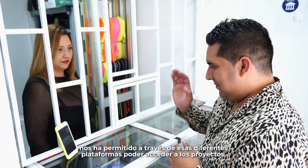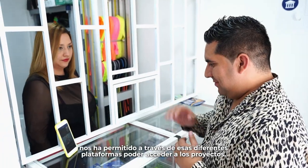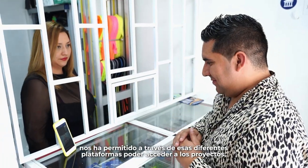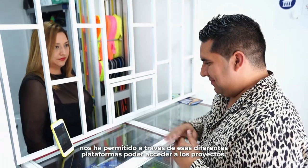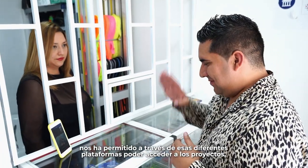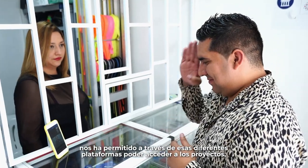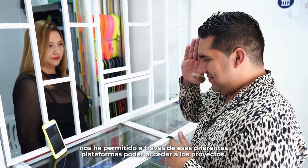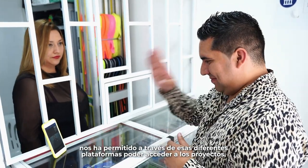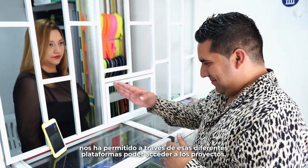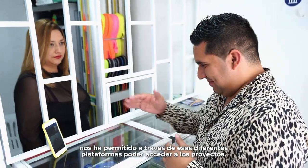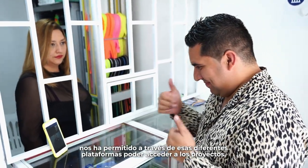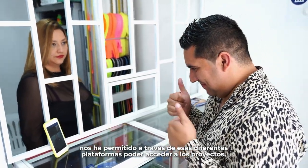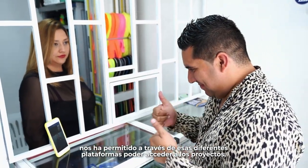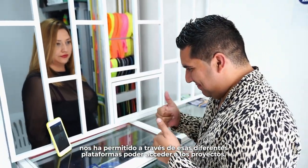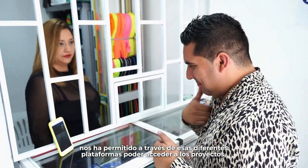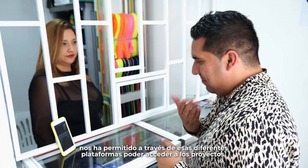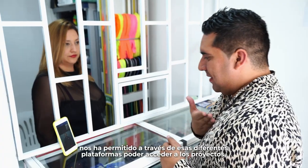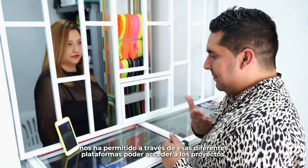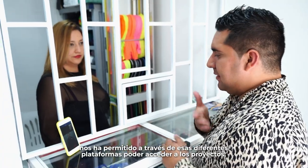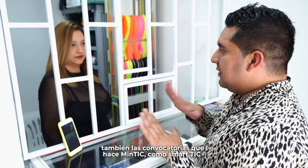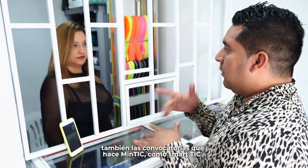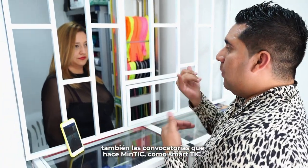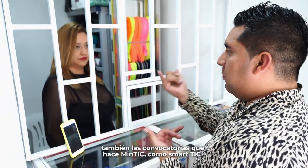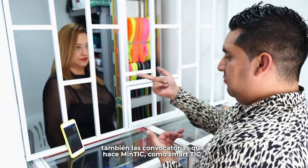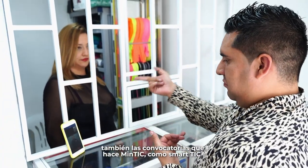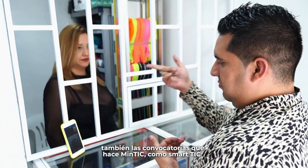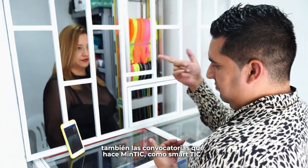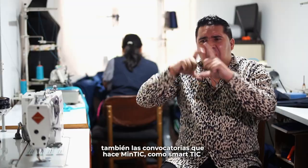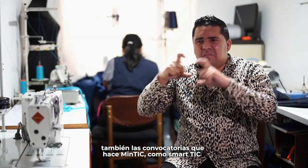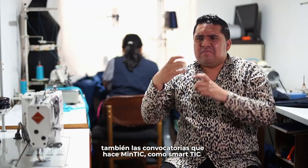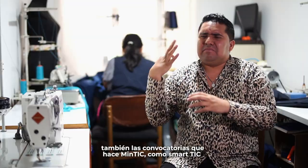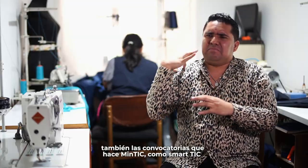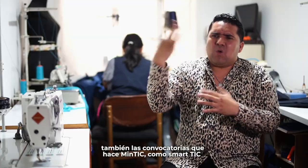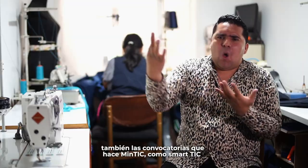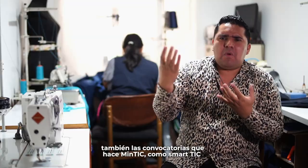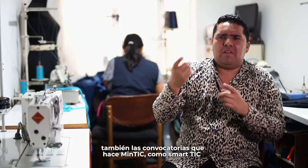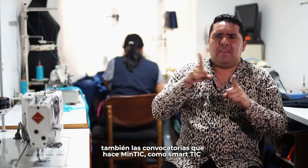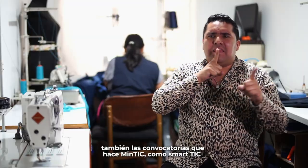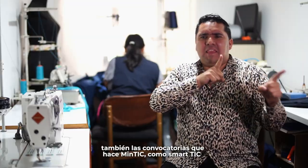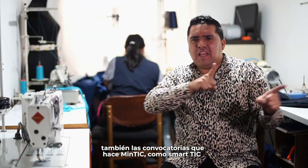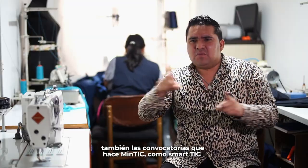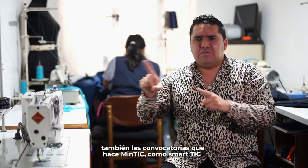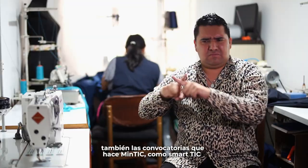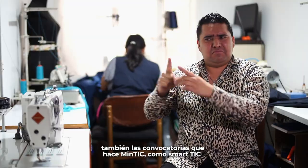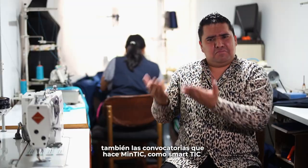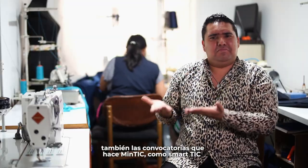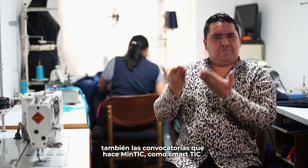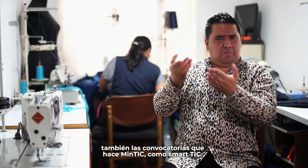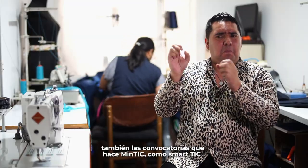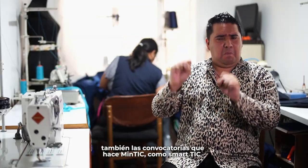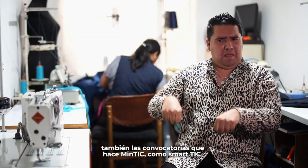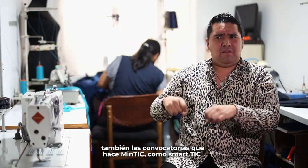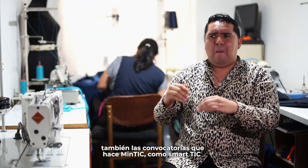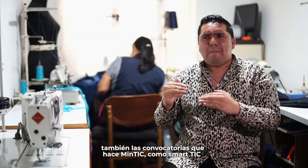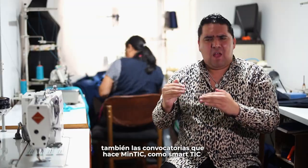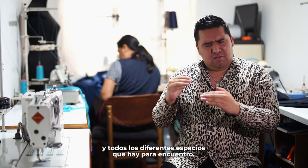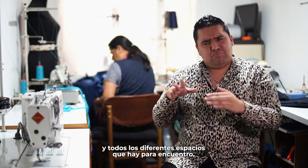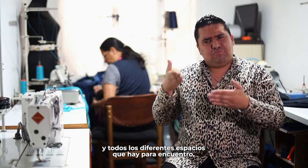poder acceder a los proyectos, también las convocatorias que hace Mintic, como SmartTIC y todos